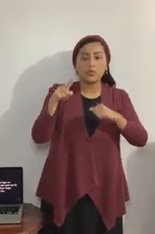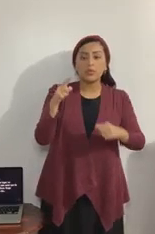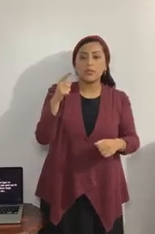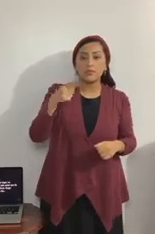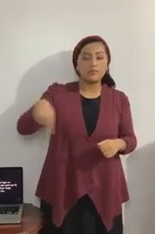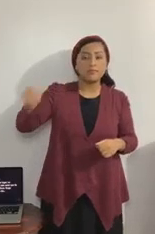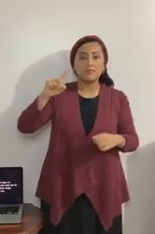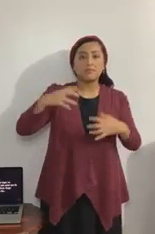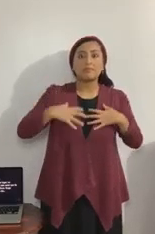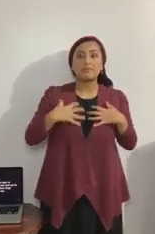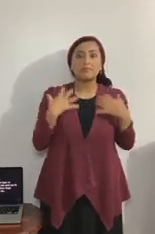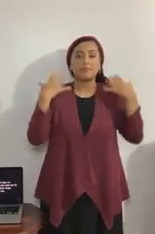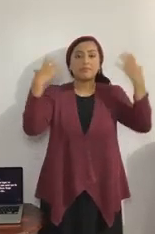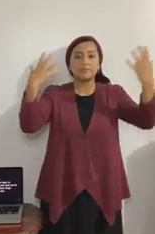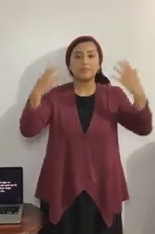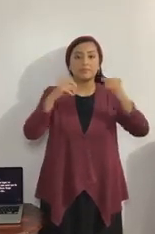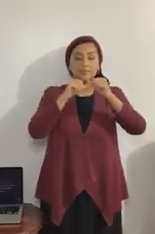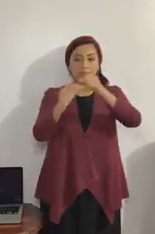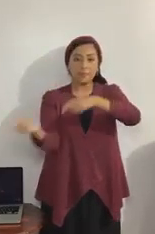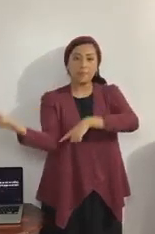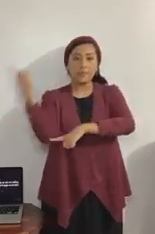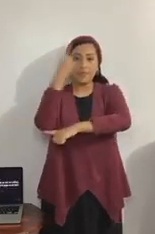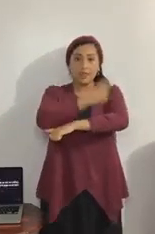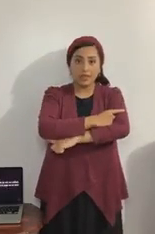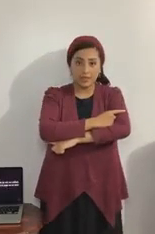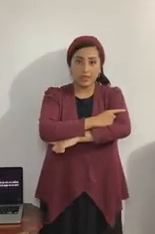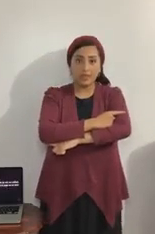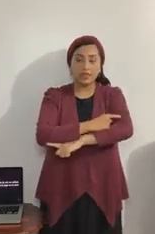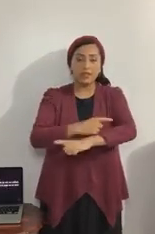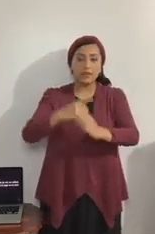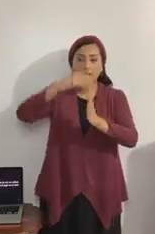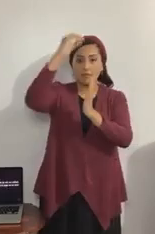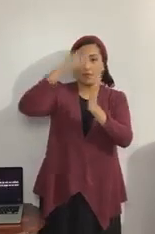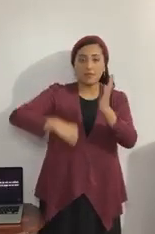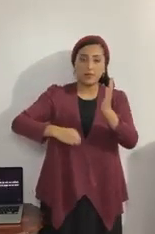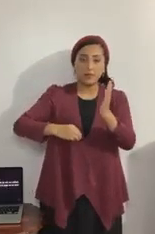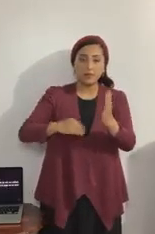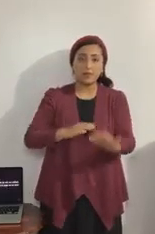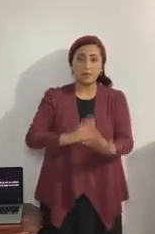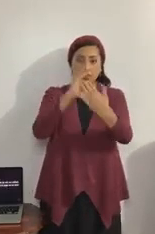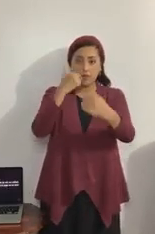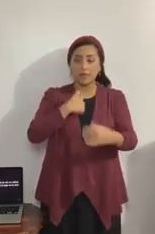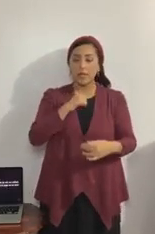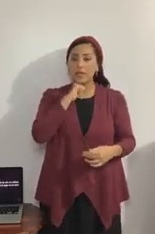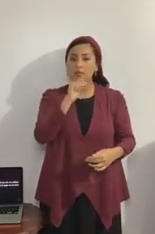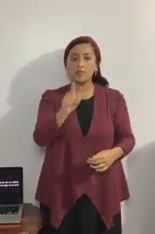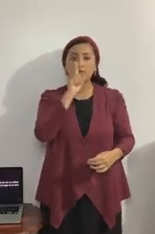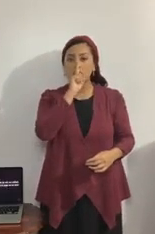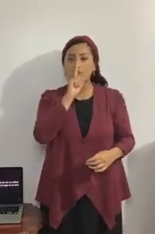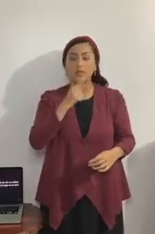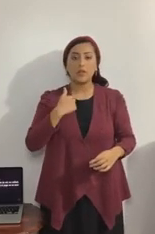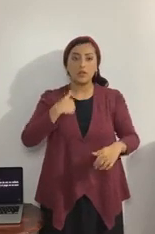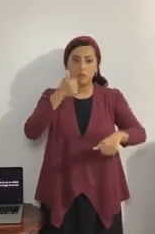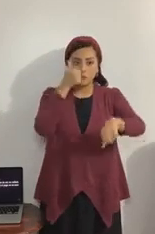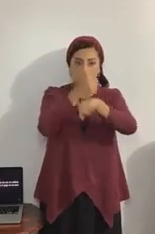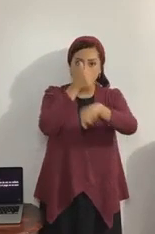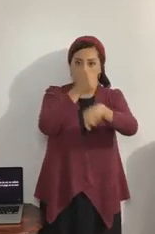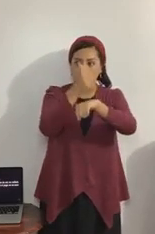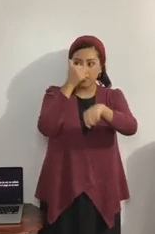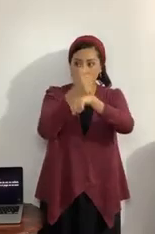mi furor, fuego que arde todo el día. He aquí que escrito está delante de mí. No callaré, sino que recompensaré y daré el pago en seno